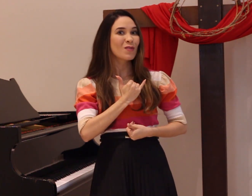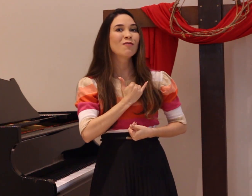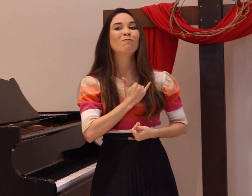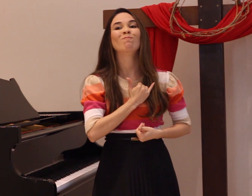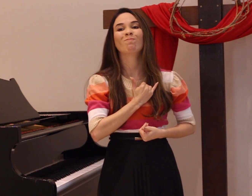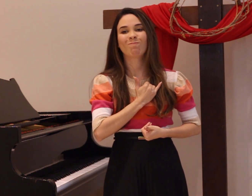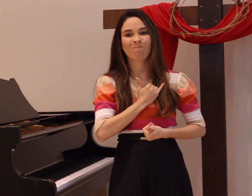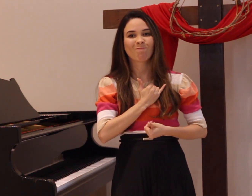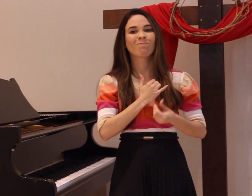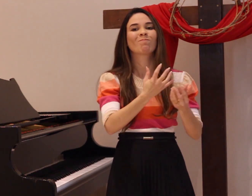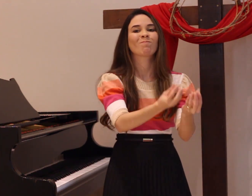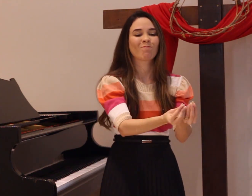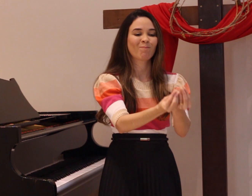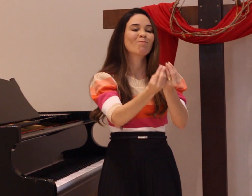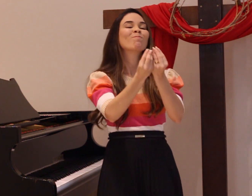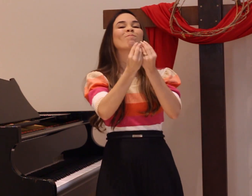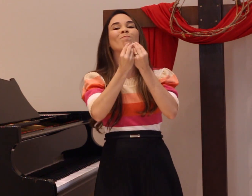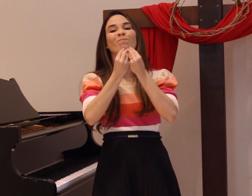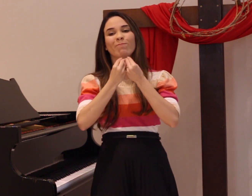perdão. Em